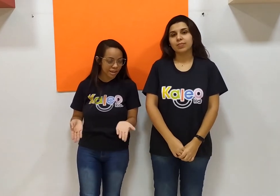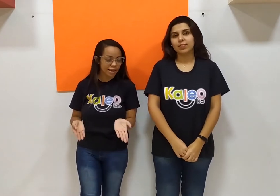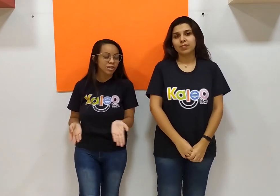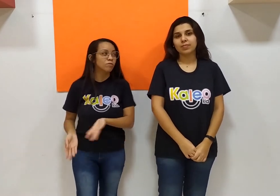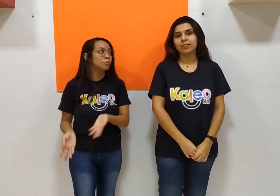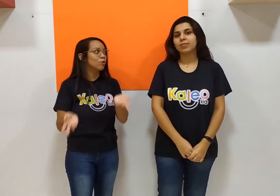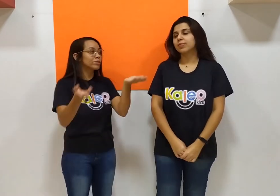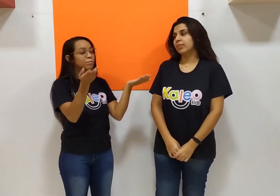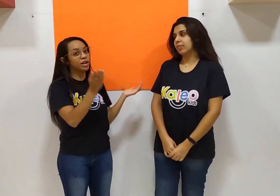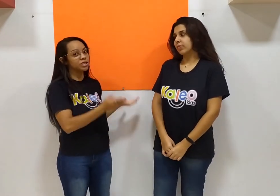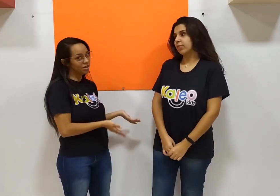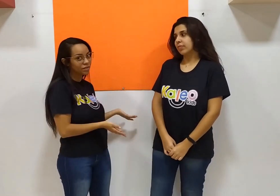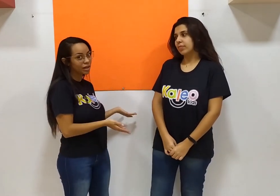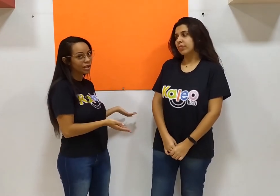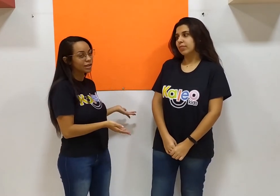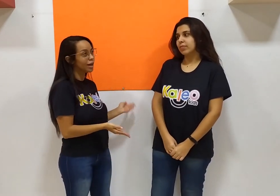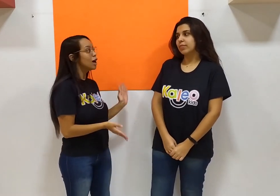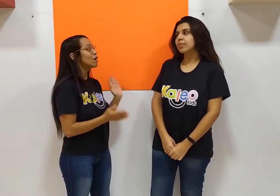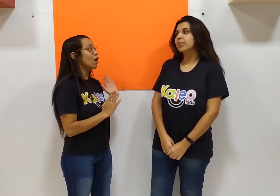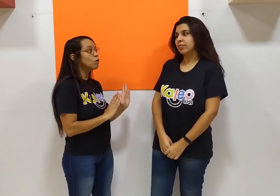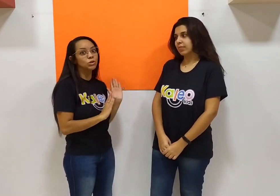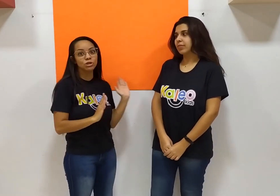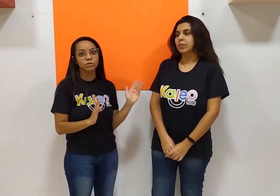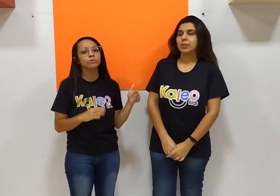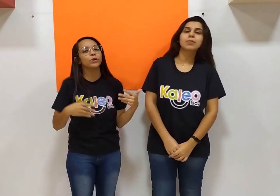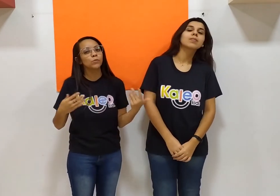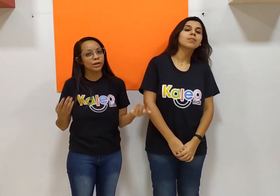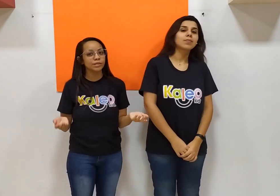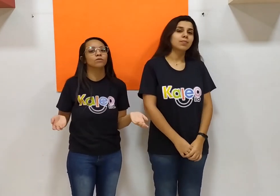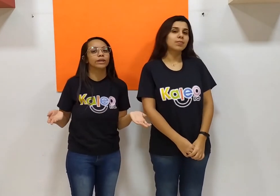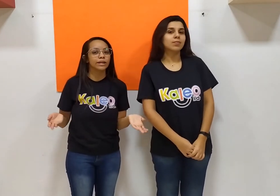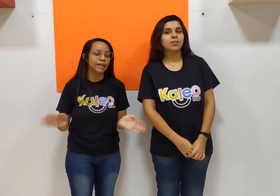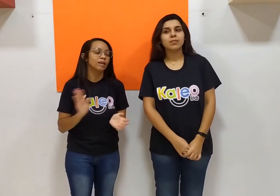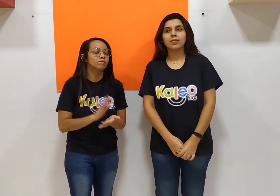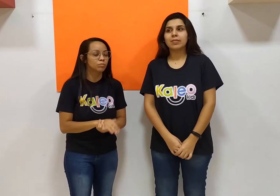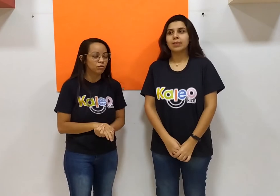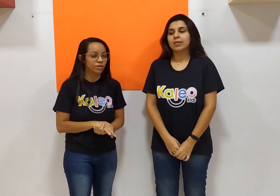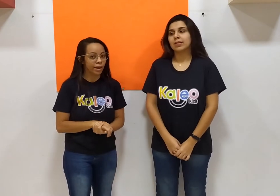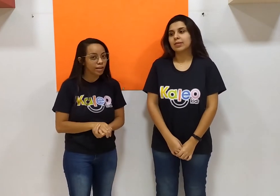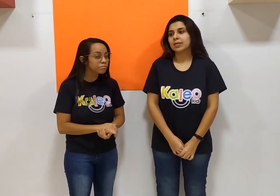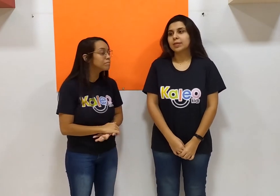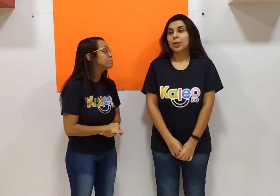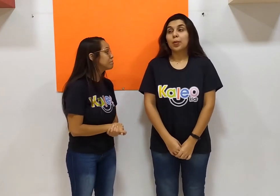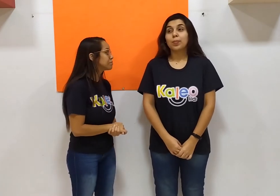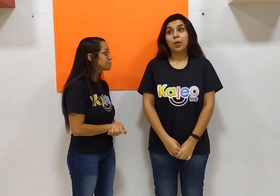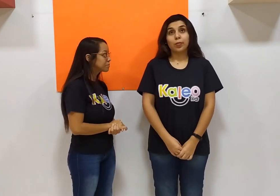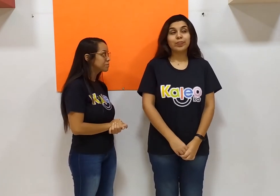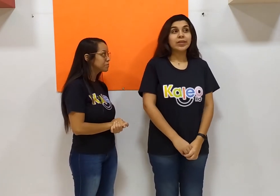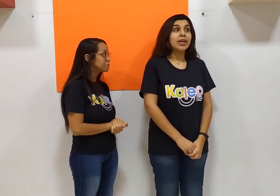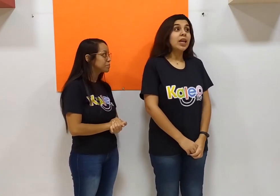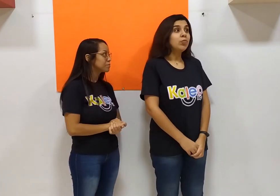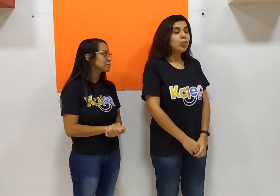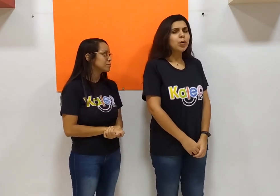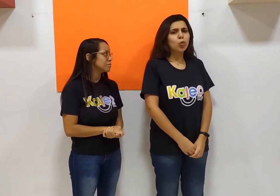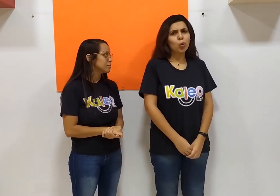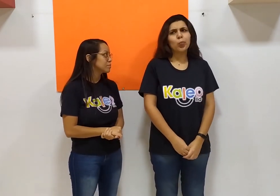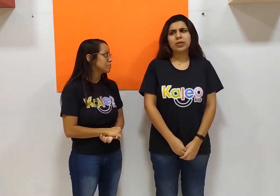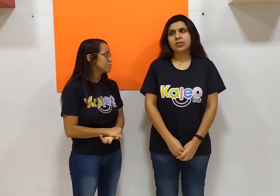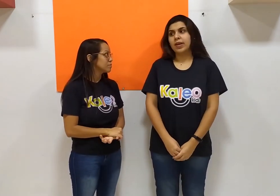vocês, eu vou perguntar para a tia Fernanda qual o motivo de preocupação que ela tem. Vamos ouvir ela? Bom, eu me preocupo às